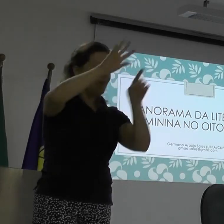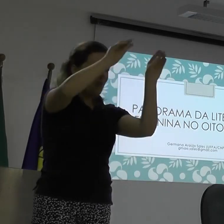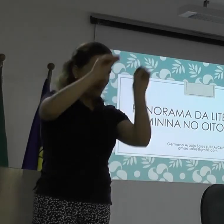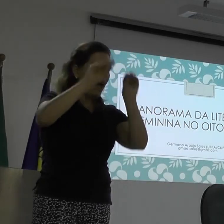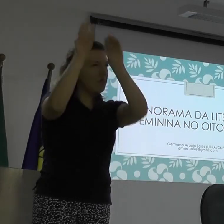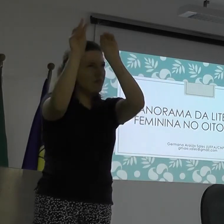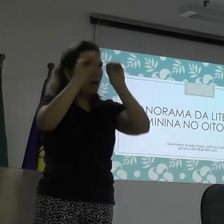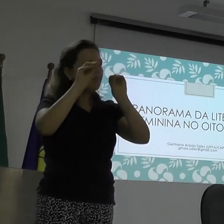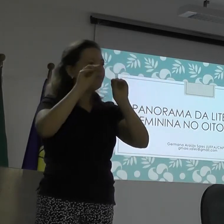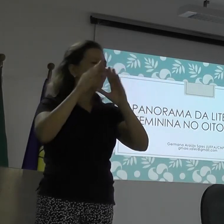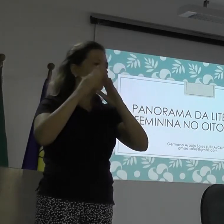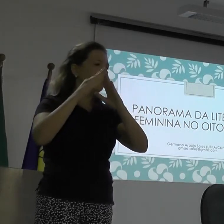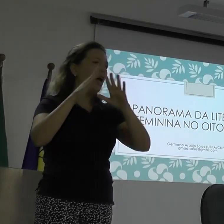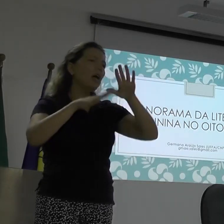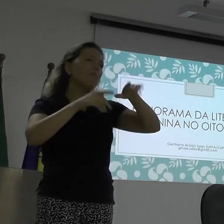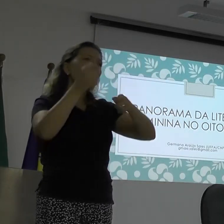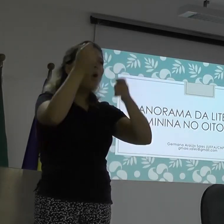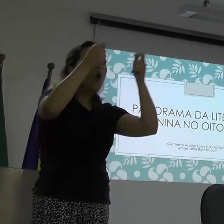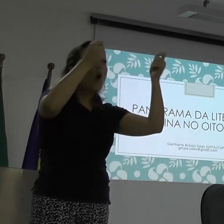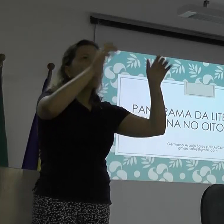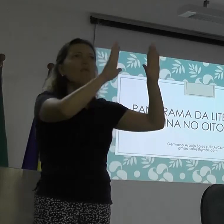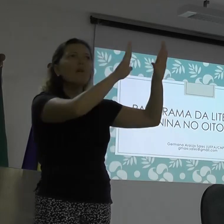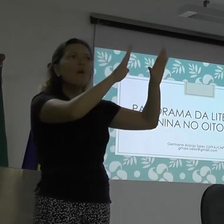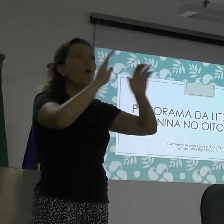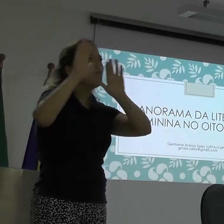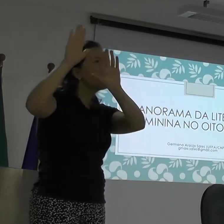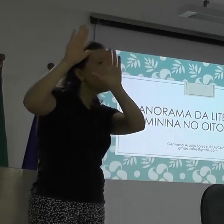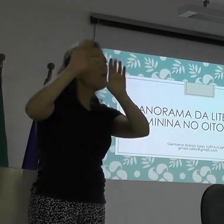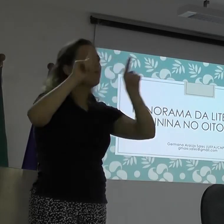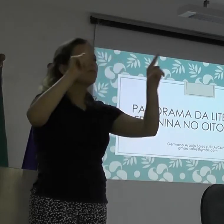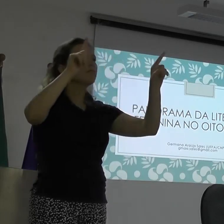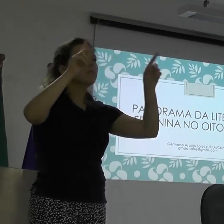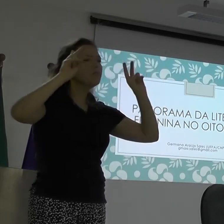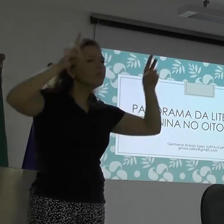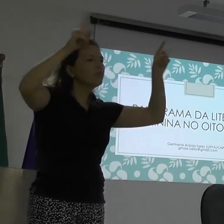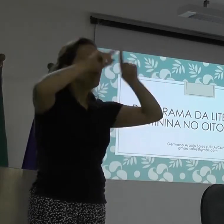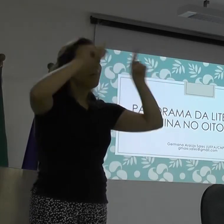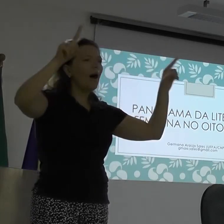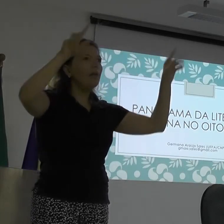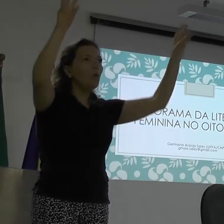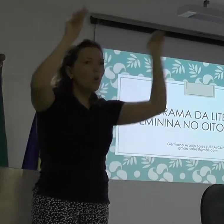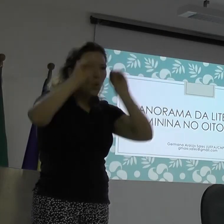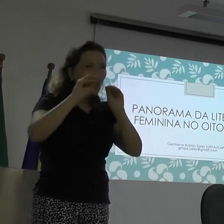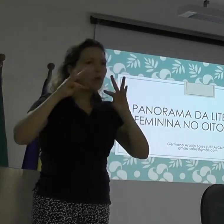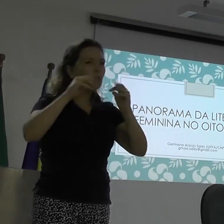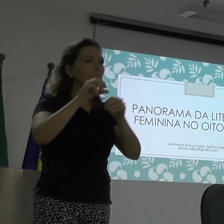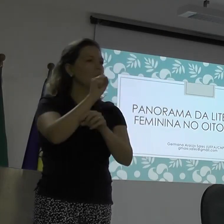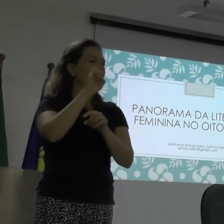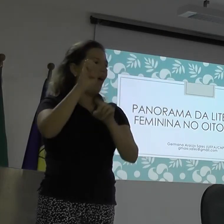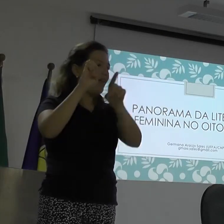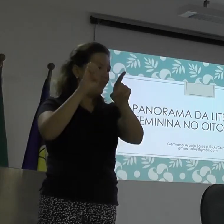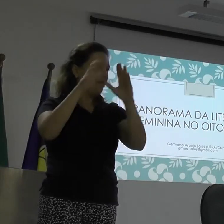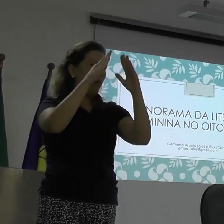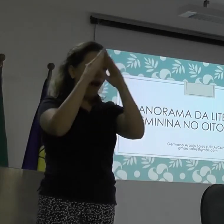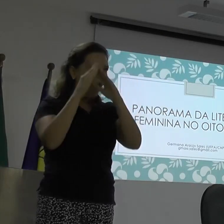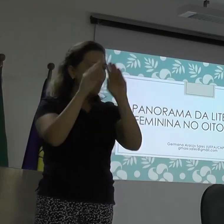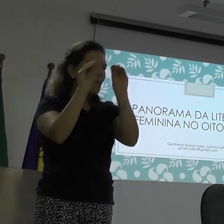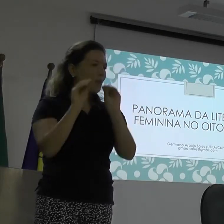Rarissimamente alguém ficou no seu lugar, no Norte, no Nordeste, no Centro-Oeste, e teve algum